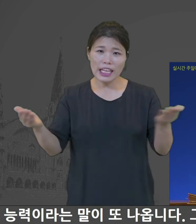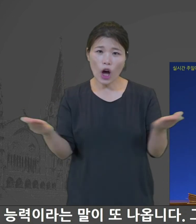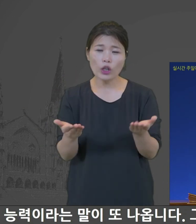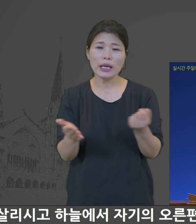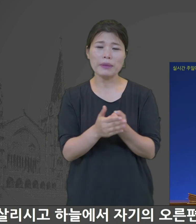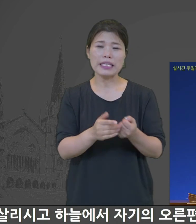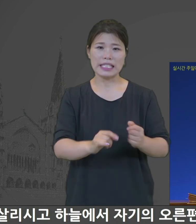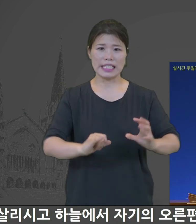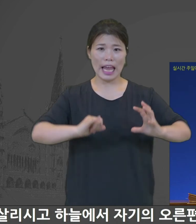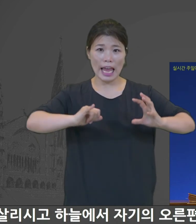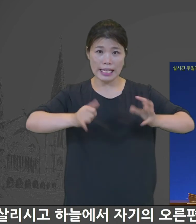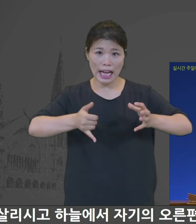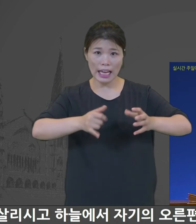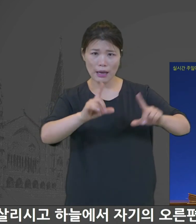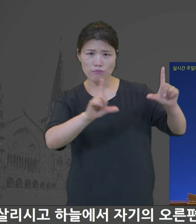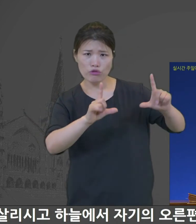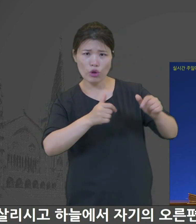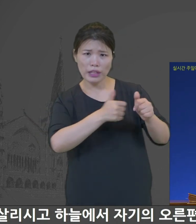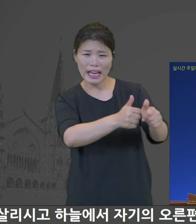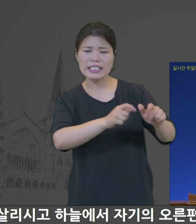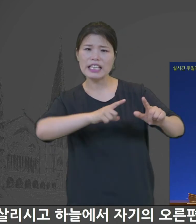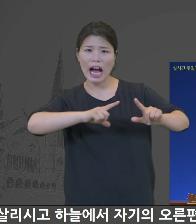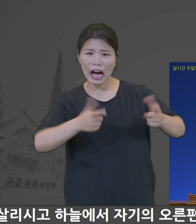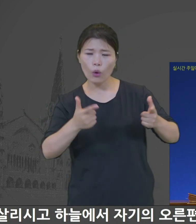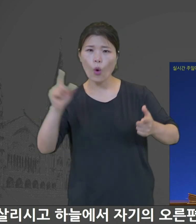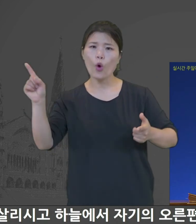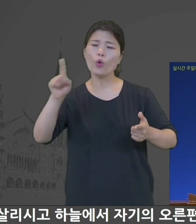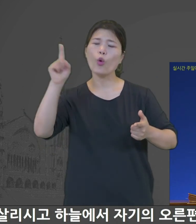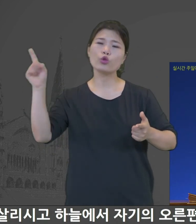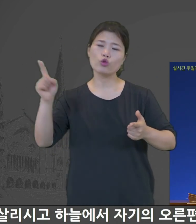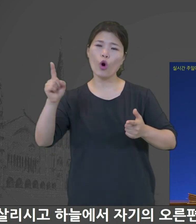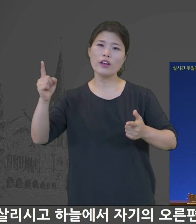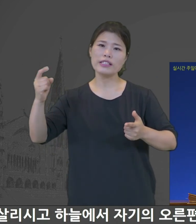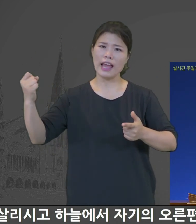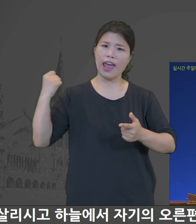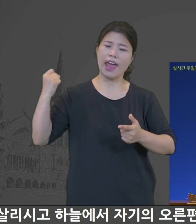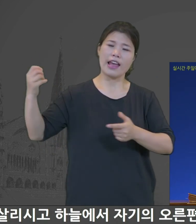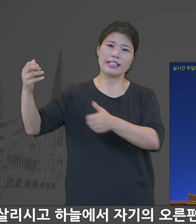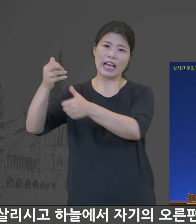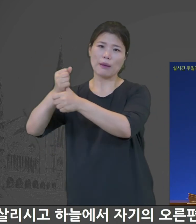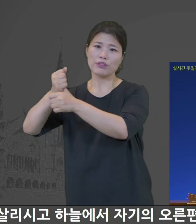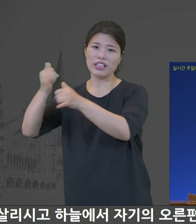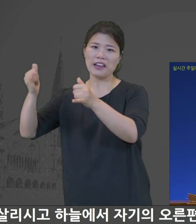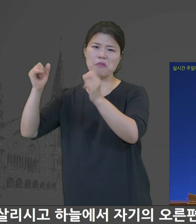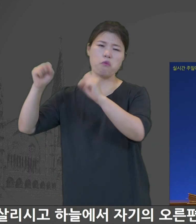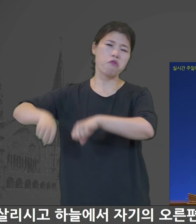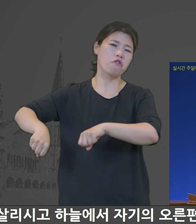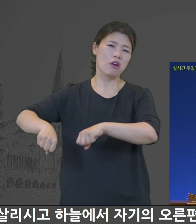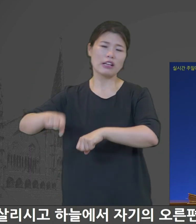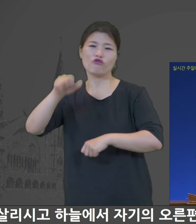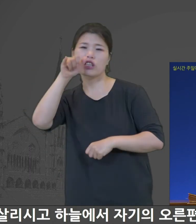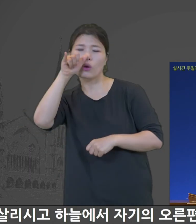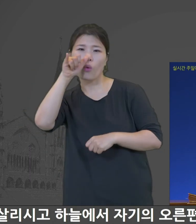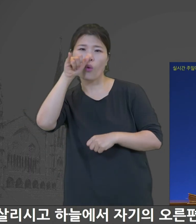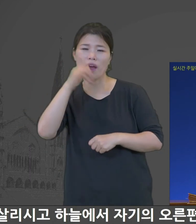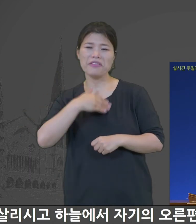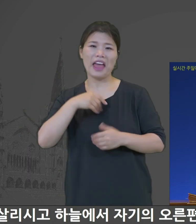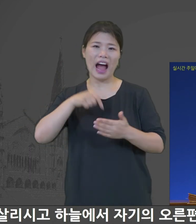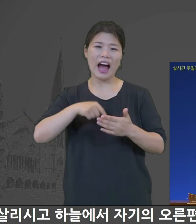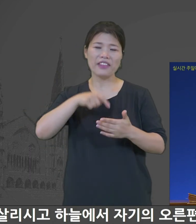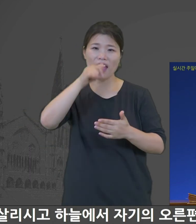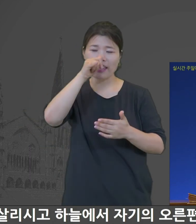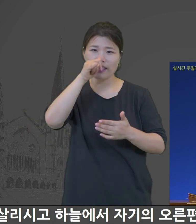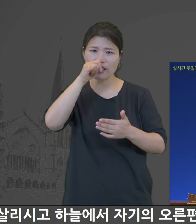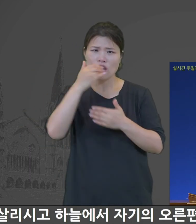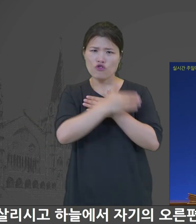세상 풍조 안 따를 수 있고 세상 공중 권세 잡은 자 그 지배 세력 무력화시킬 수 있고 내 안에 있는 육체의